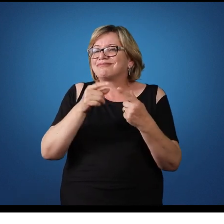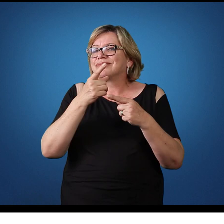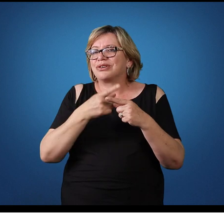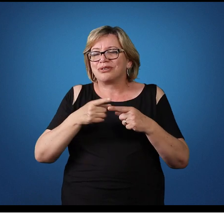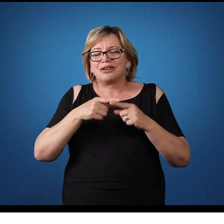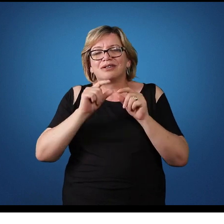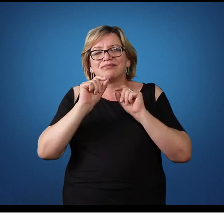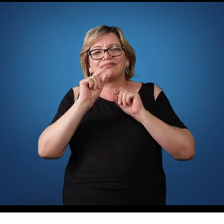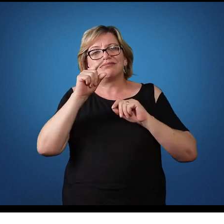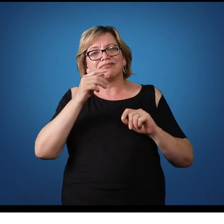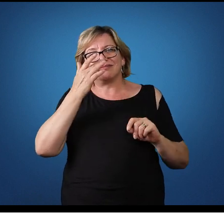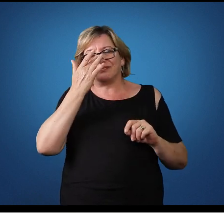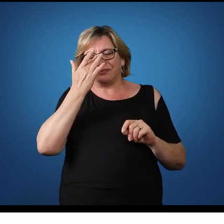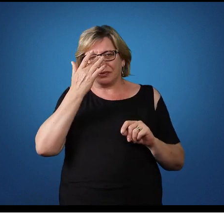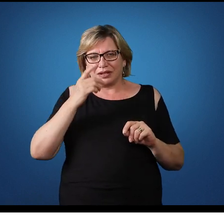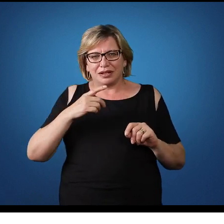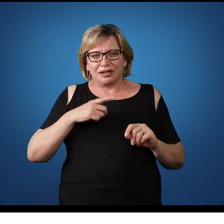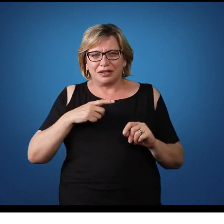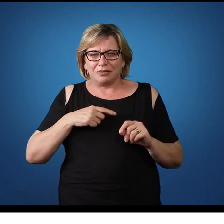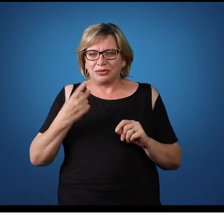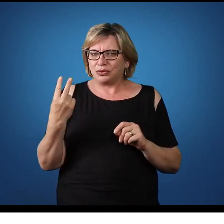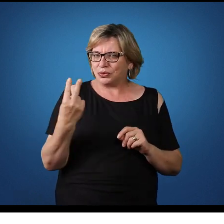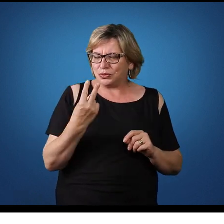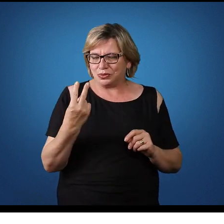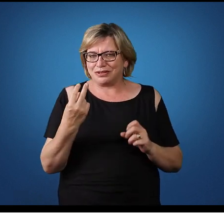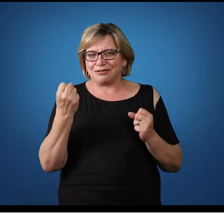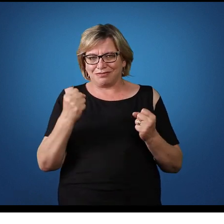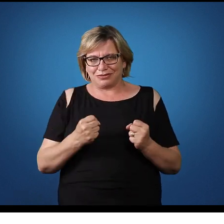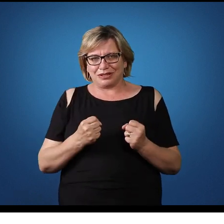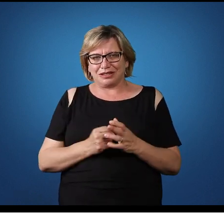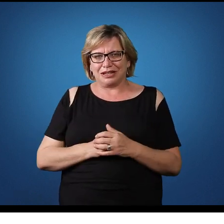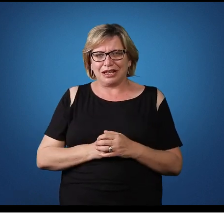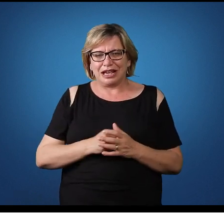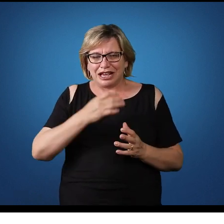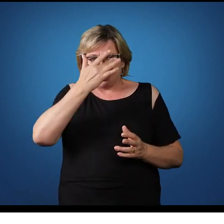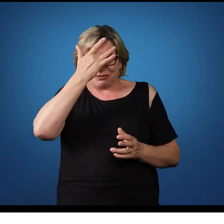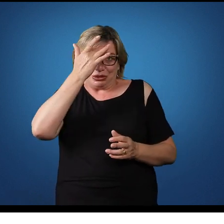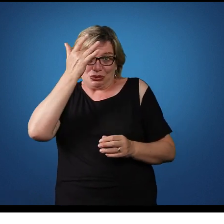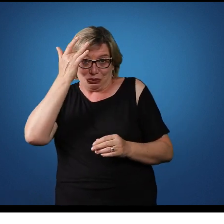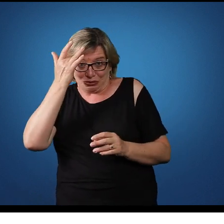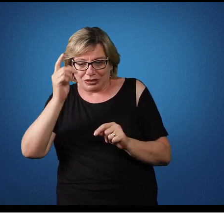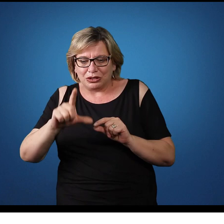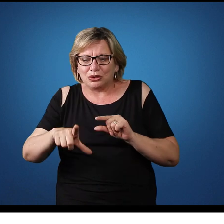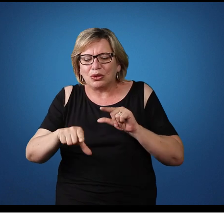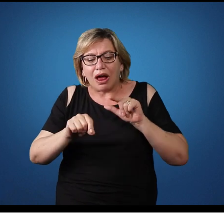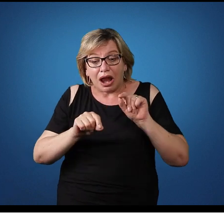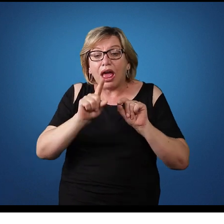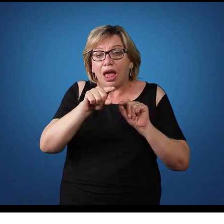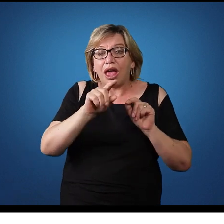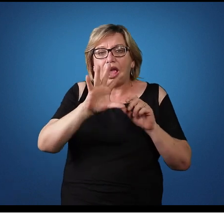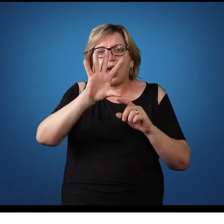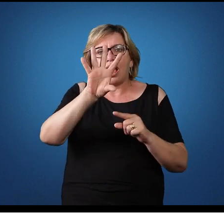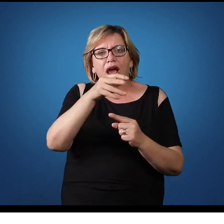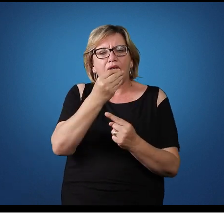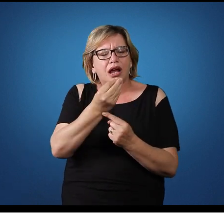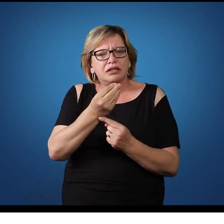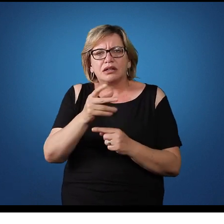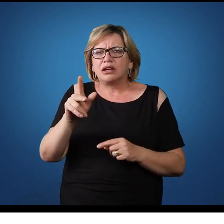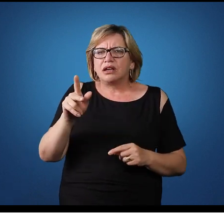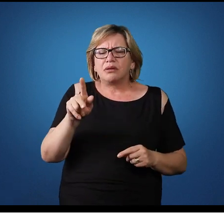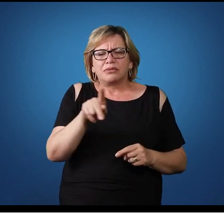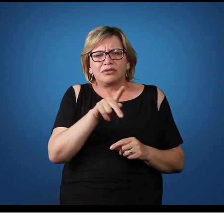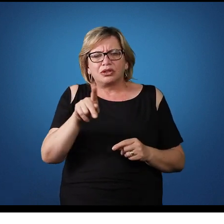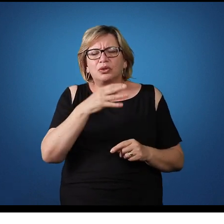é o seguinte. Bem, a gente tem duas possibilidades. Ou essas pessoas que escolhem e definem o que é arte, curadores,